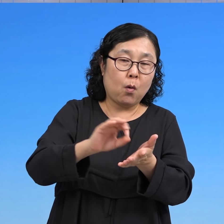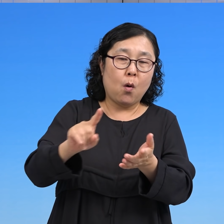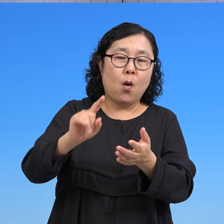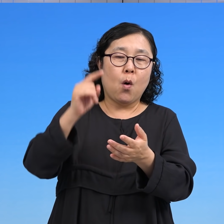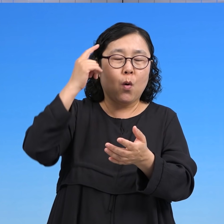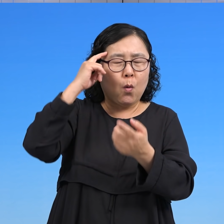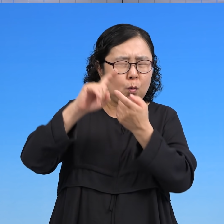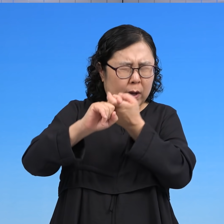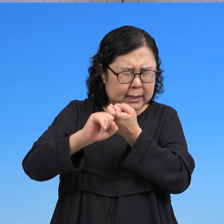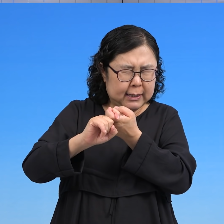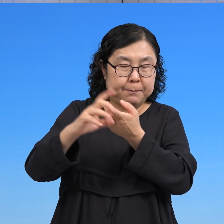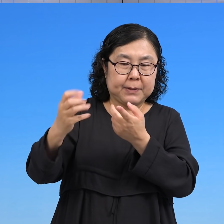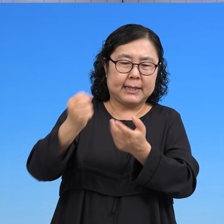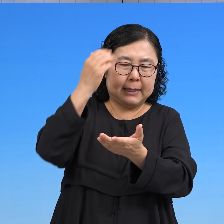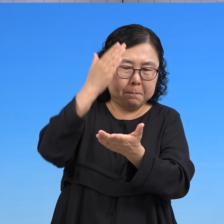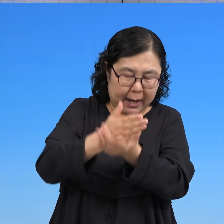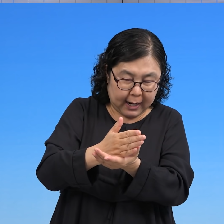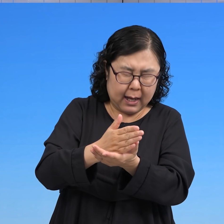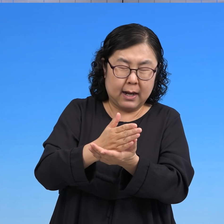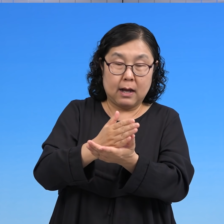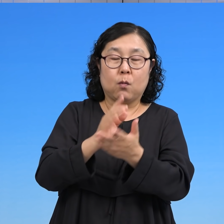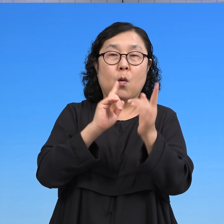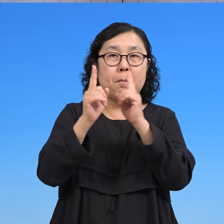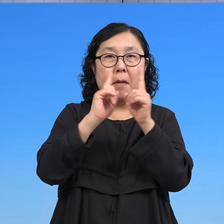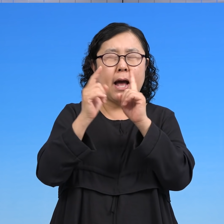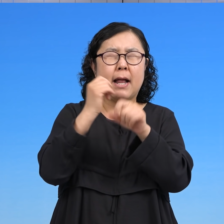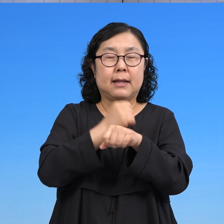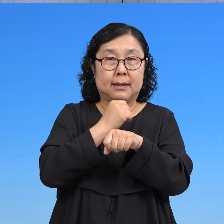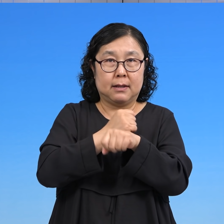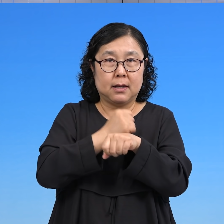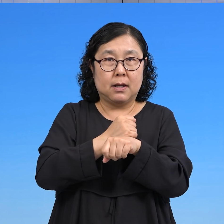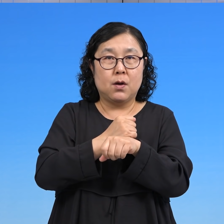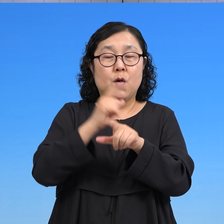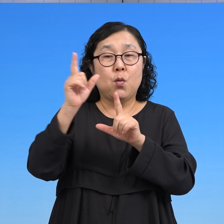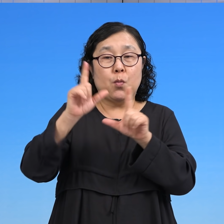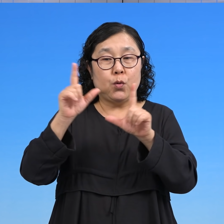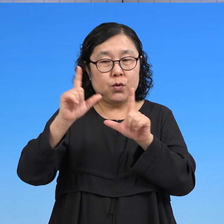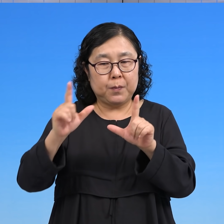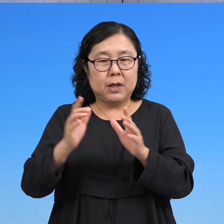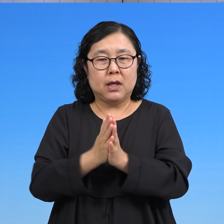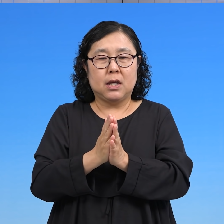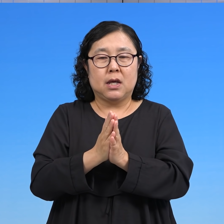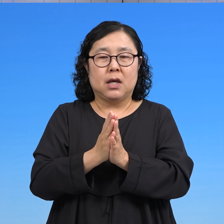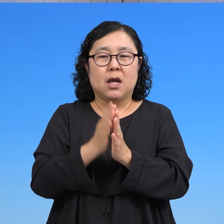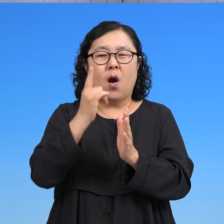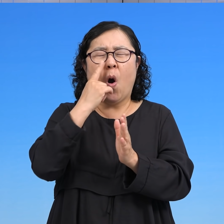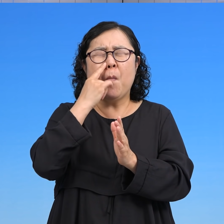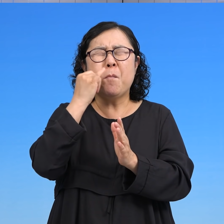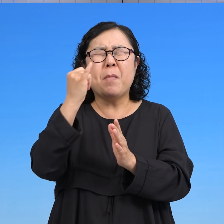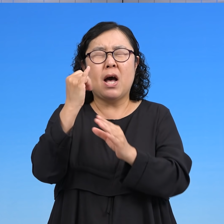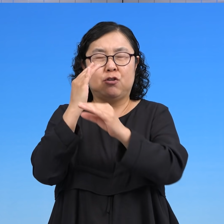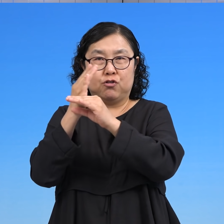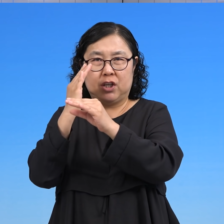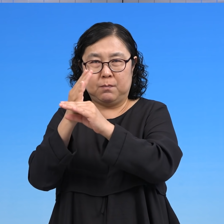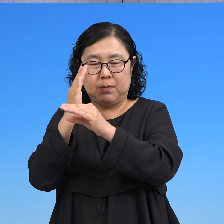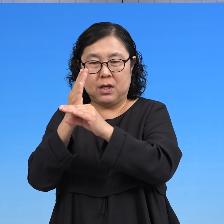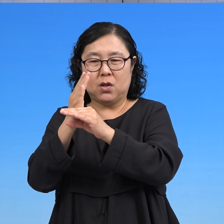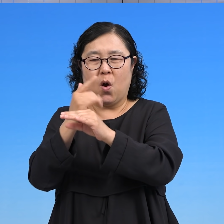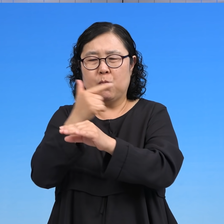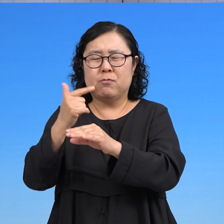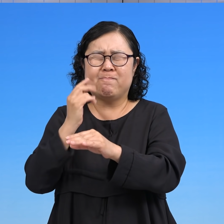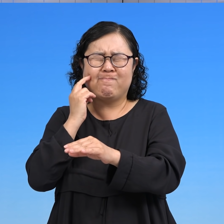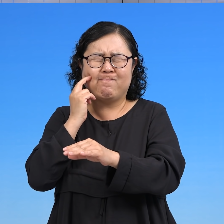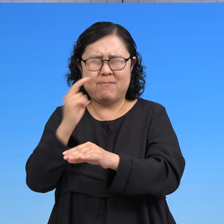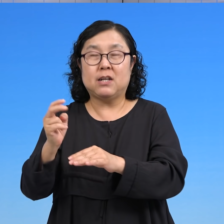교육에 도움이 된다, 이런 말들이 공공연하게 뭐 회자되는 이 현실이, 이 지나친 모계 현상, 또 아버지 부재